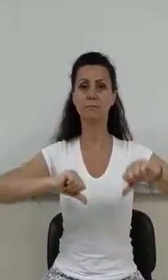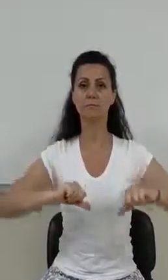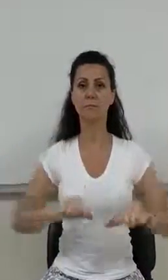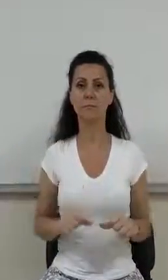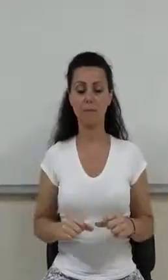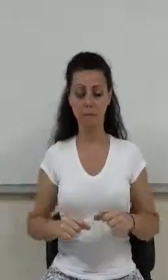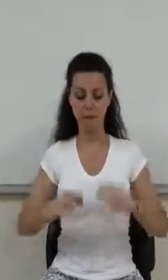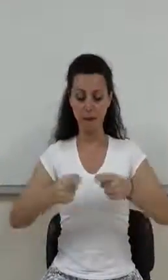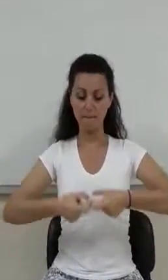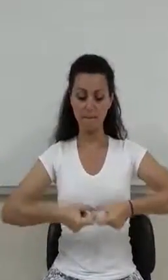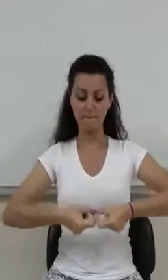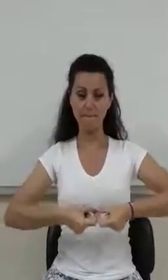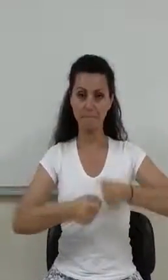biyoloji,